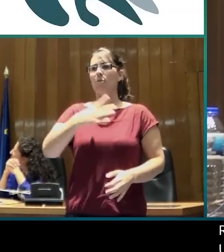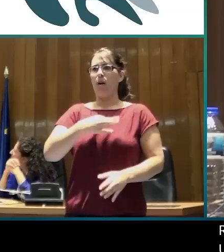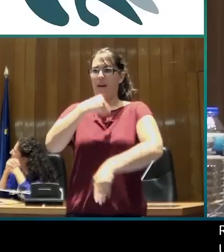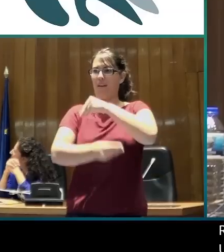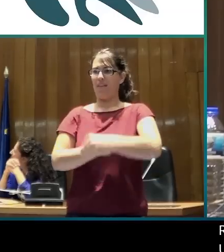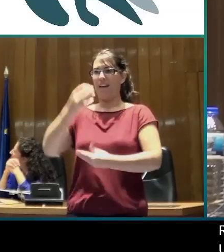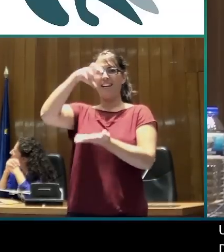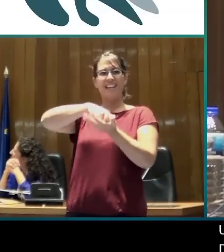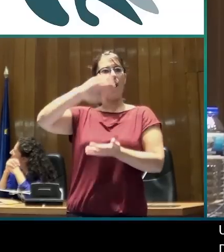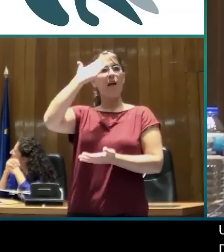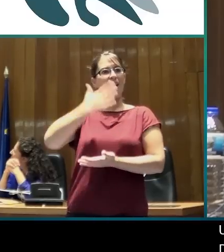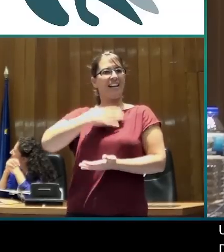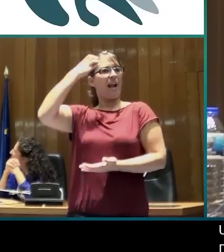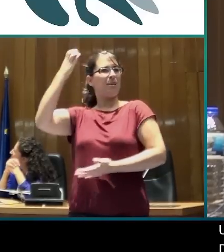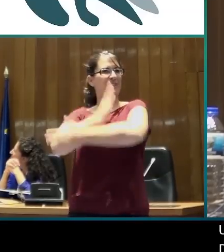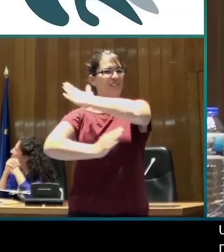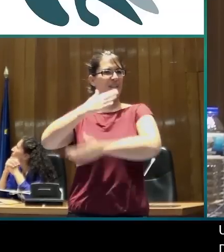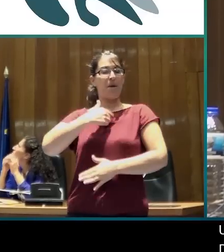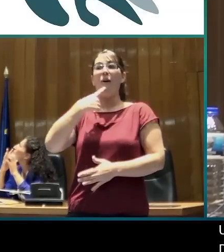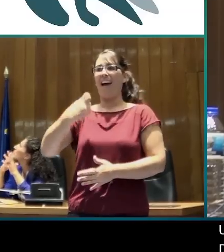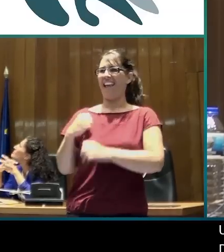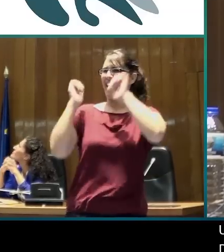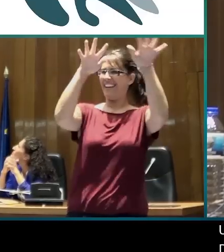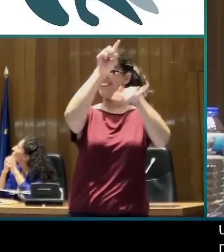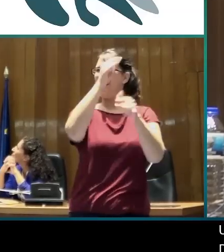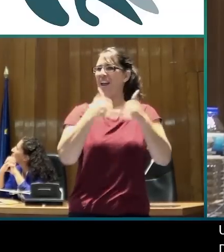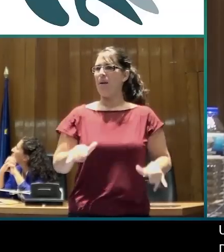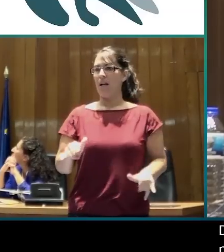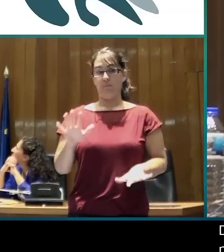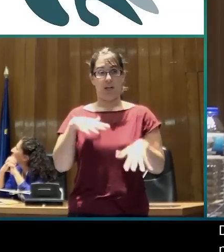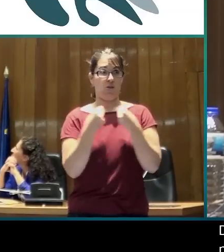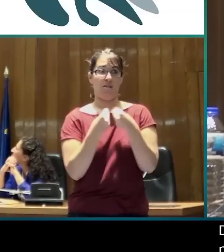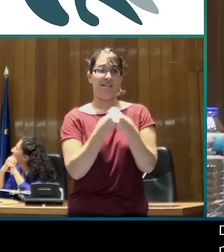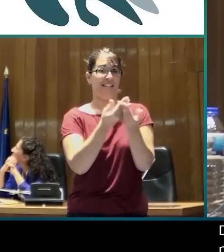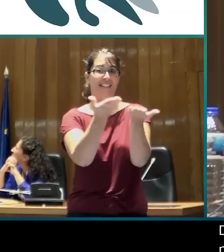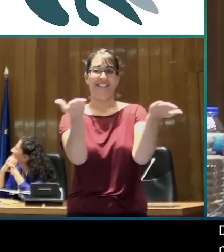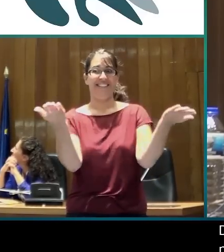acogedora sede del Real Patronato sobre Discapacidad, pero me temo que hubiéramos tenido serios problemas de espacio.